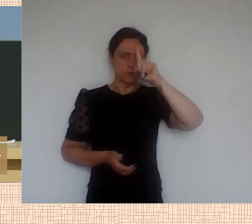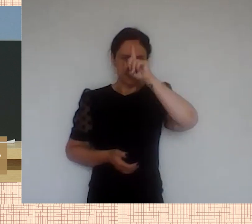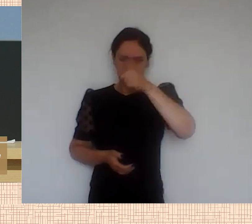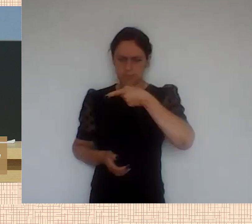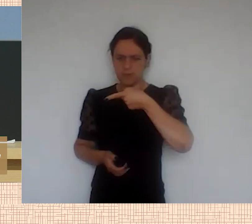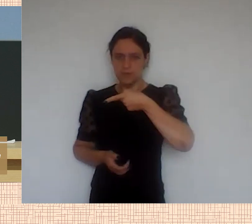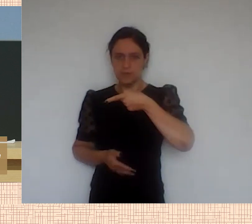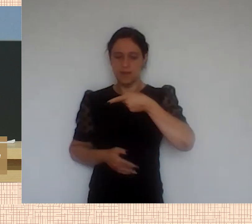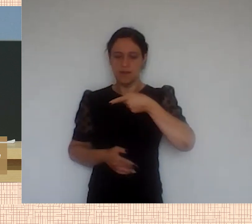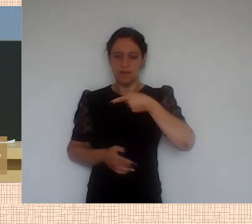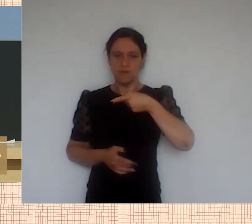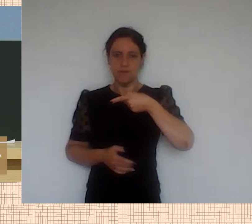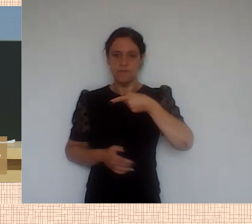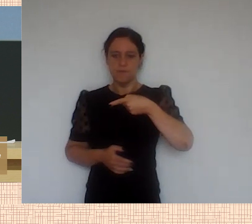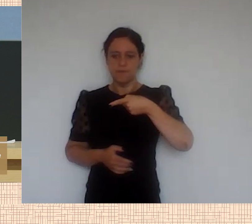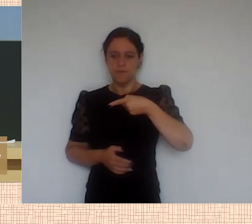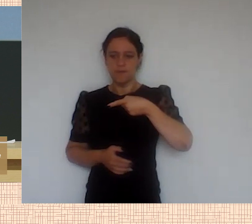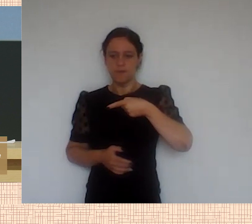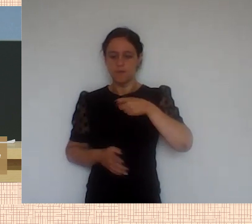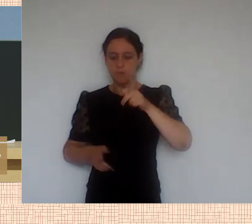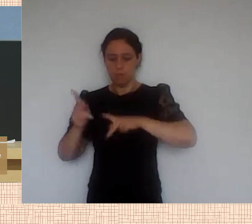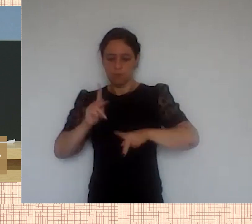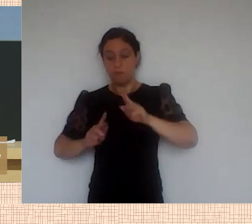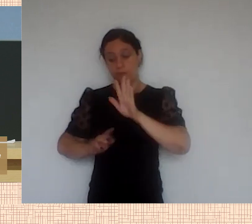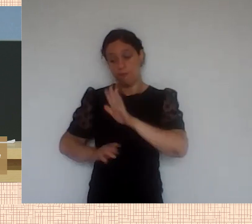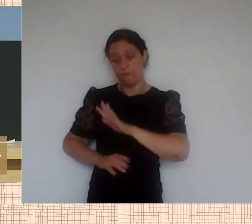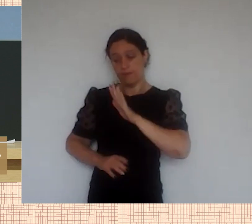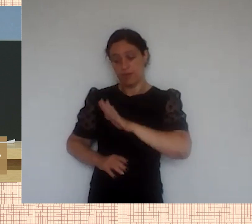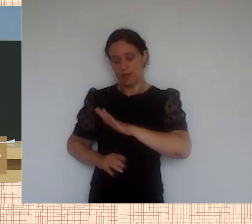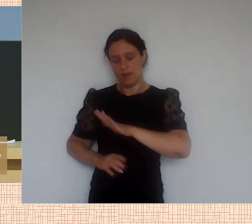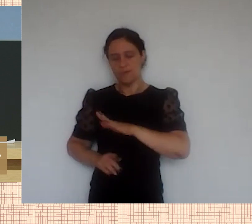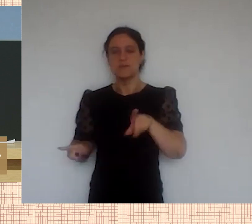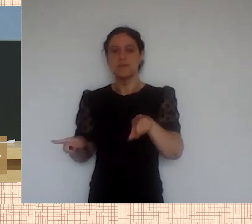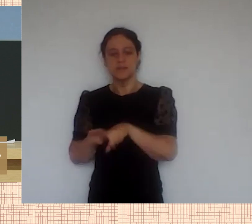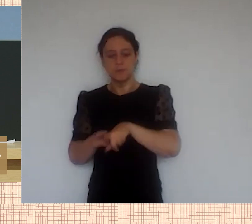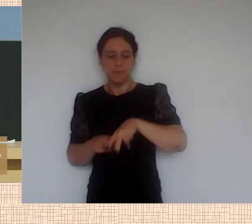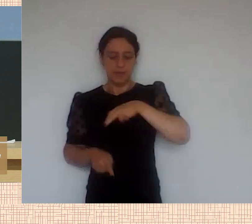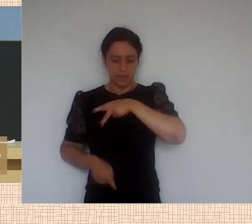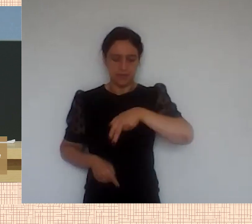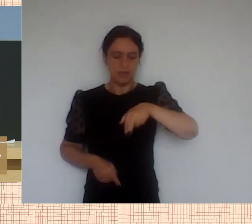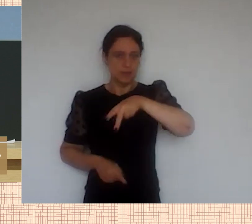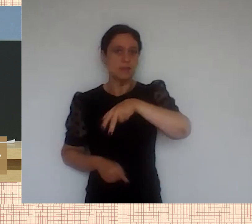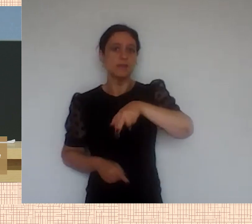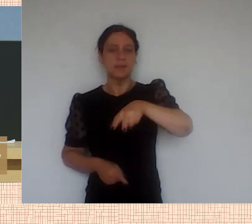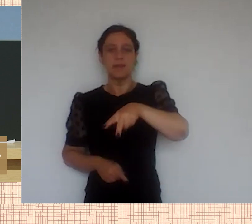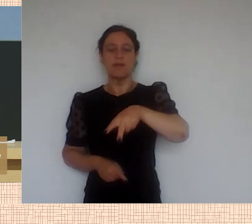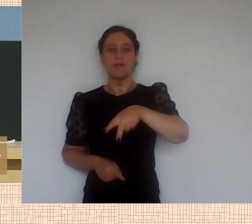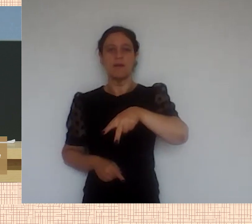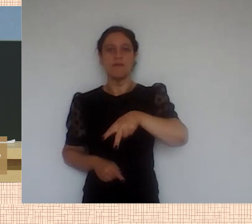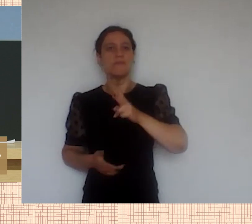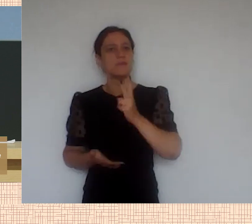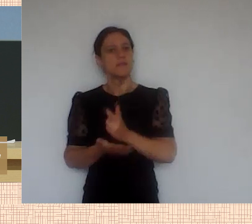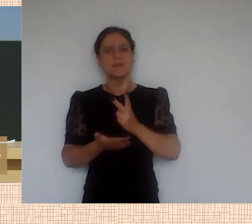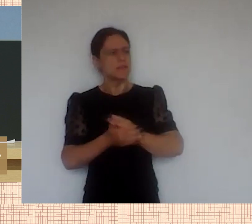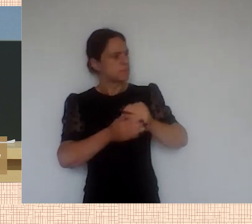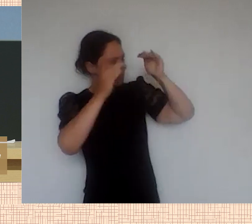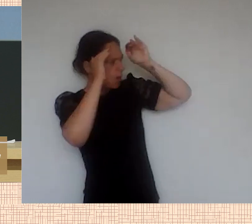seu dever para com o Senhor, segundo a ordem do